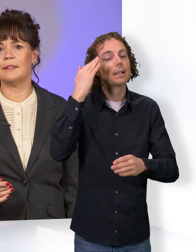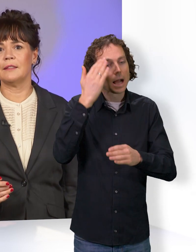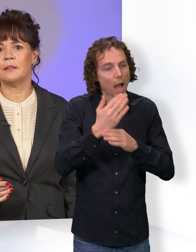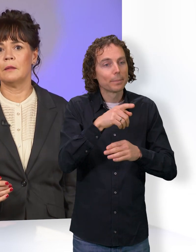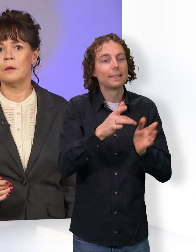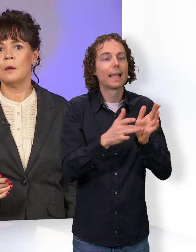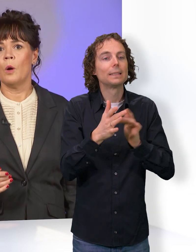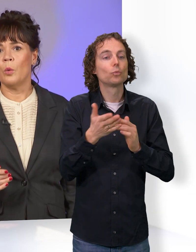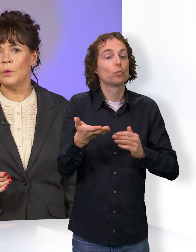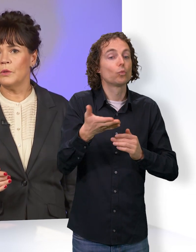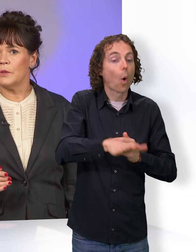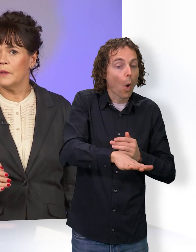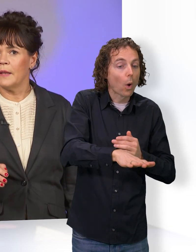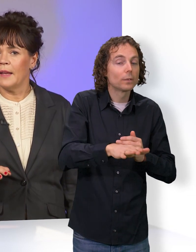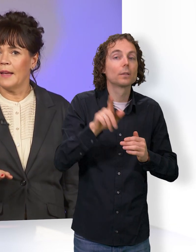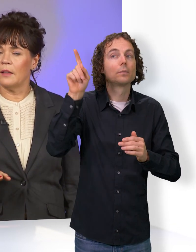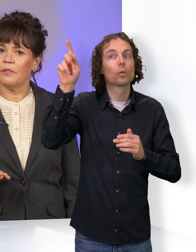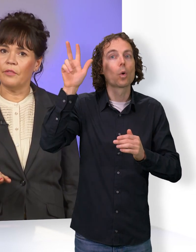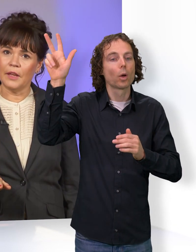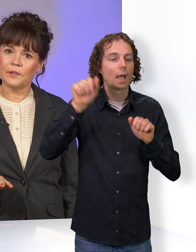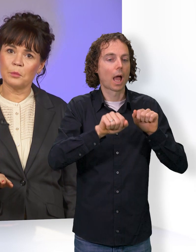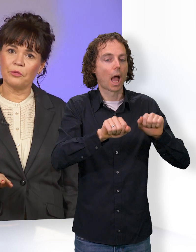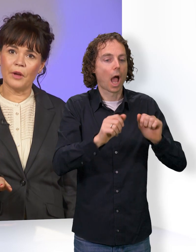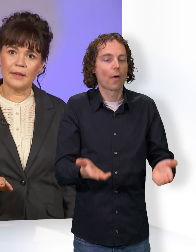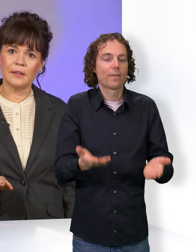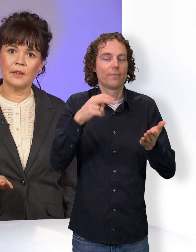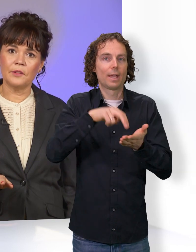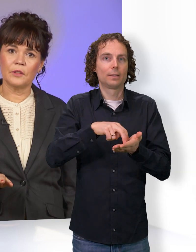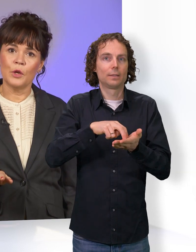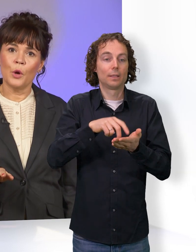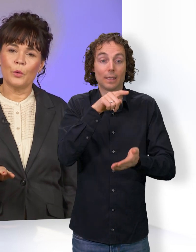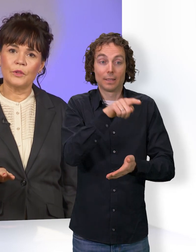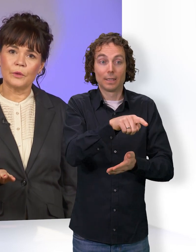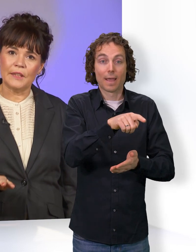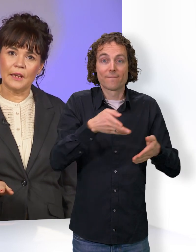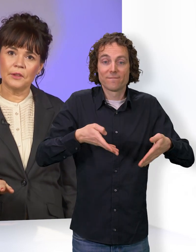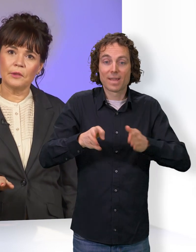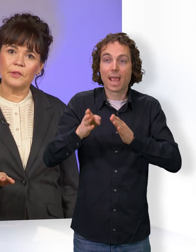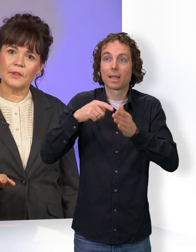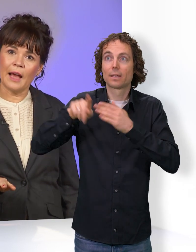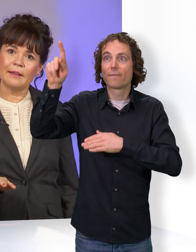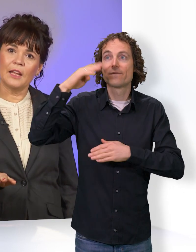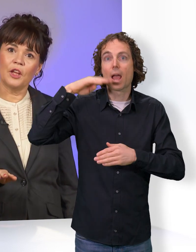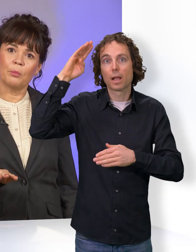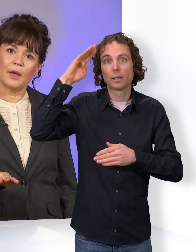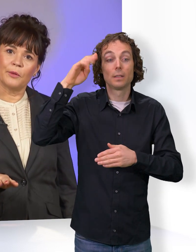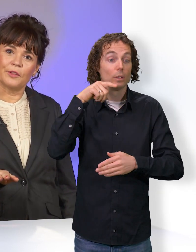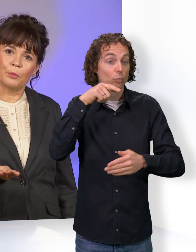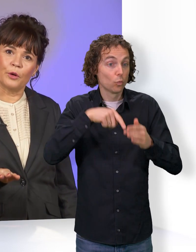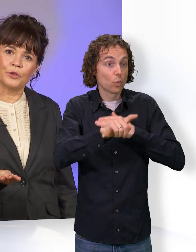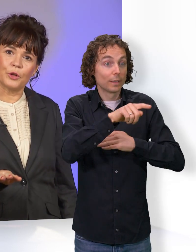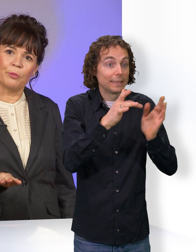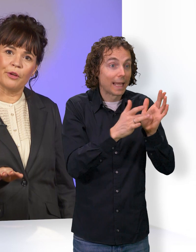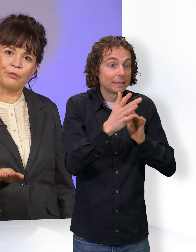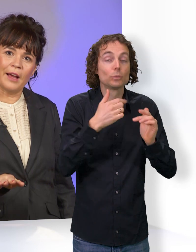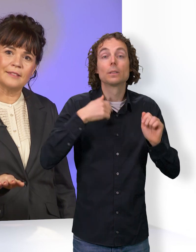auferweckt hat. Und er der Weg zum Vater ist und durch Jesus kann ich bei unserem